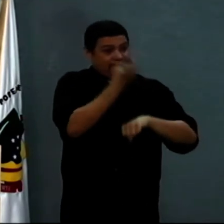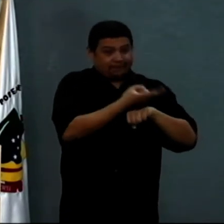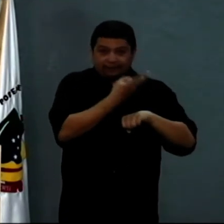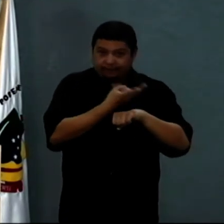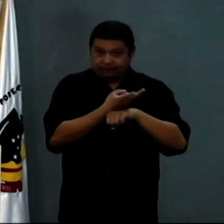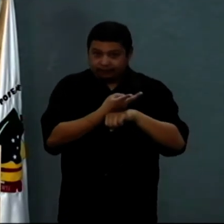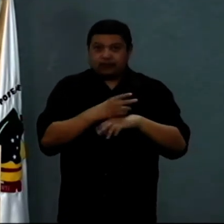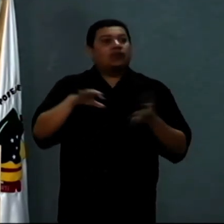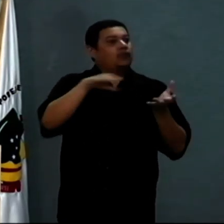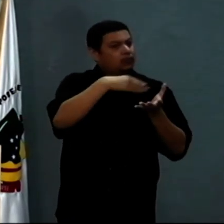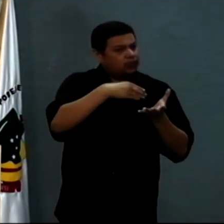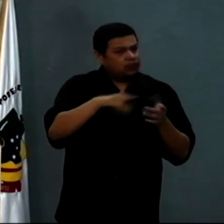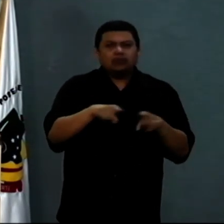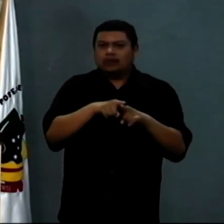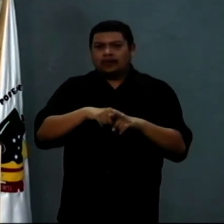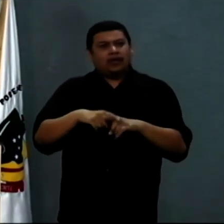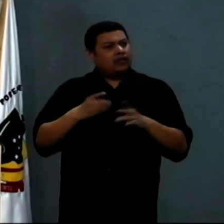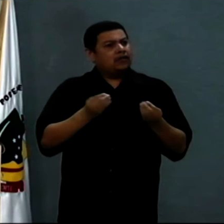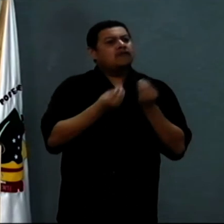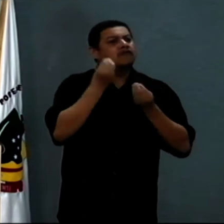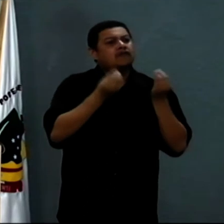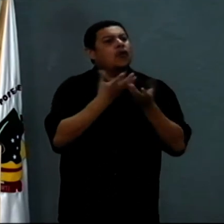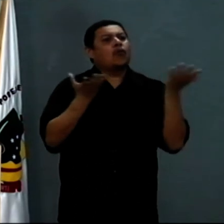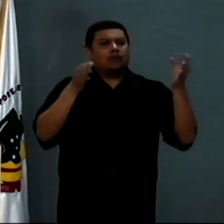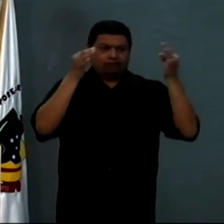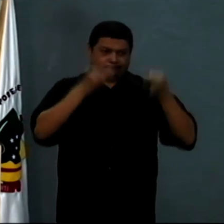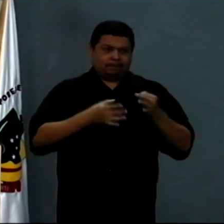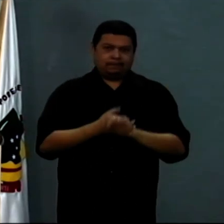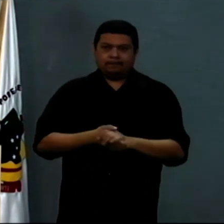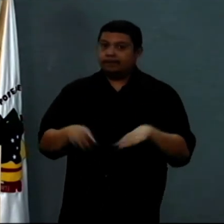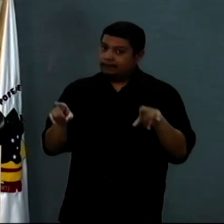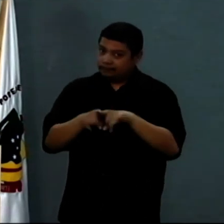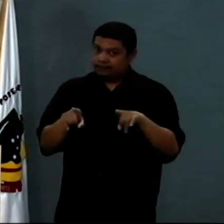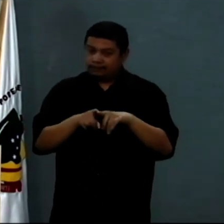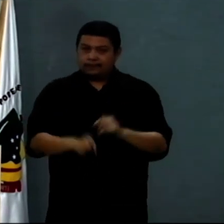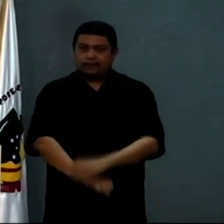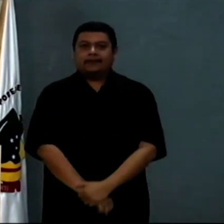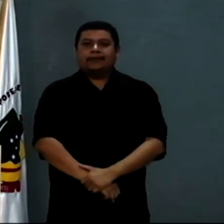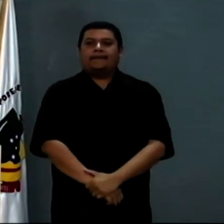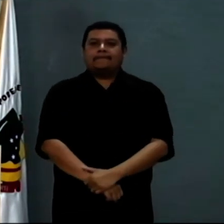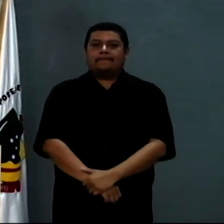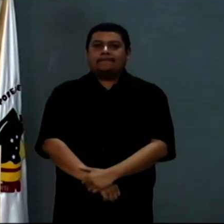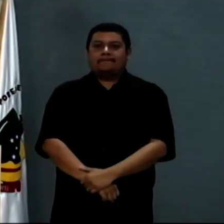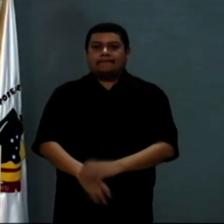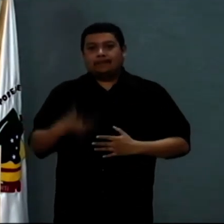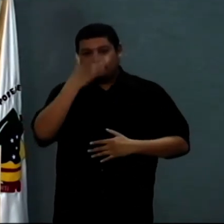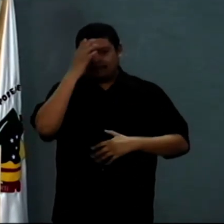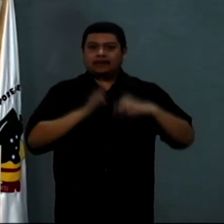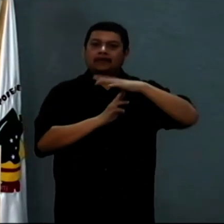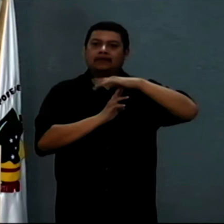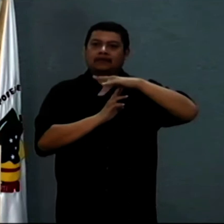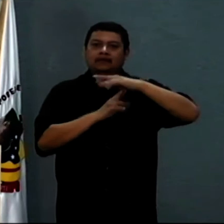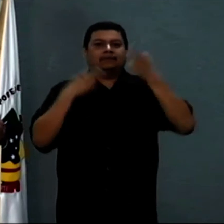o secretário e resolva esse problema. E também, os feirantes estão reclamando